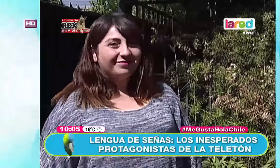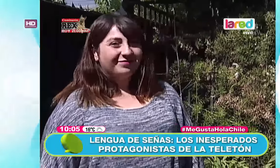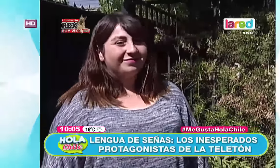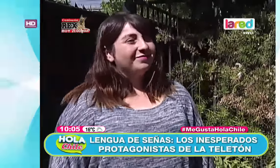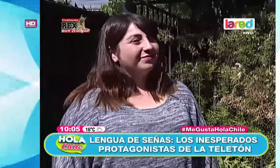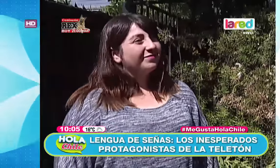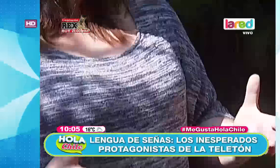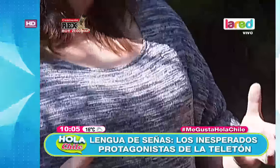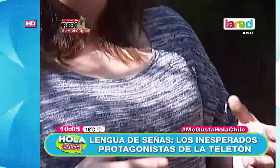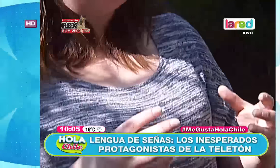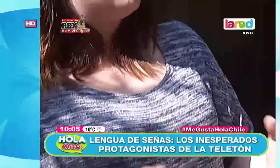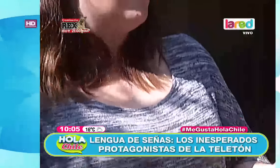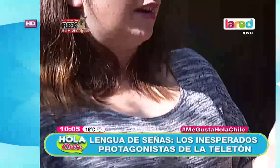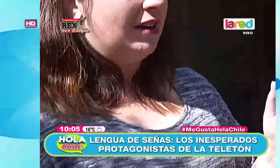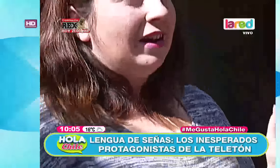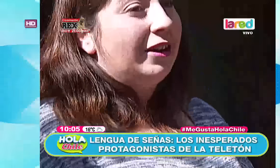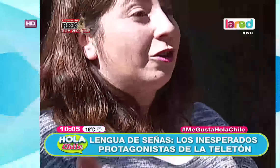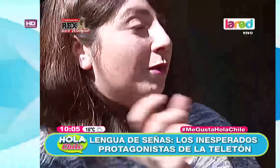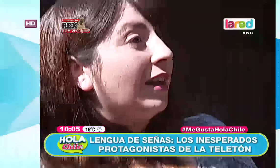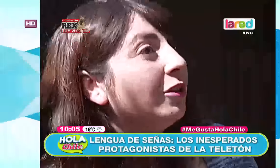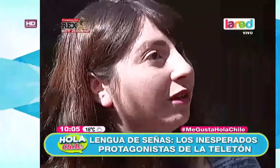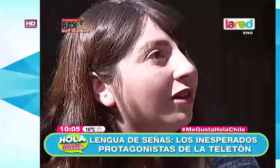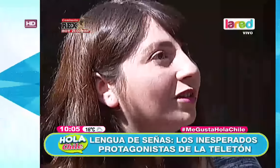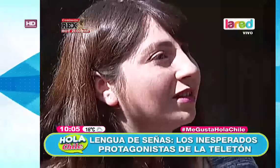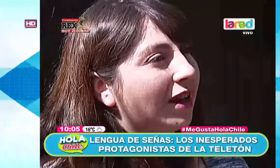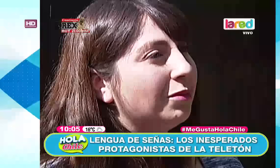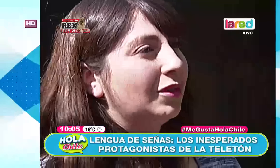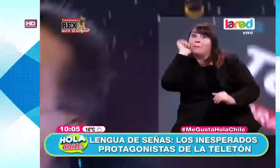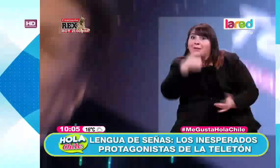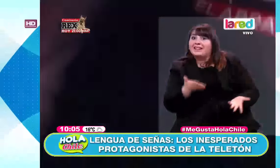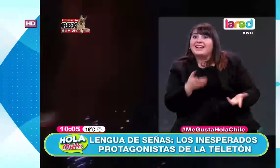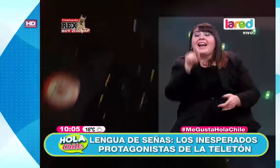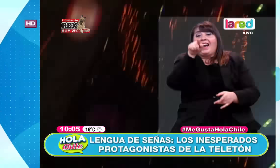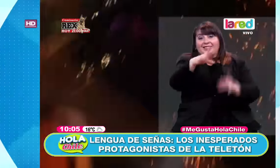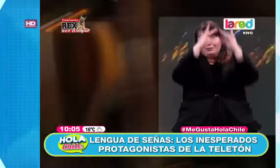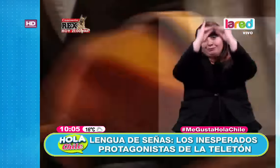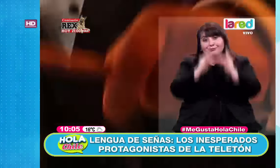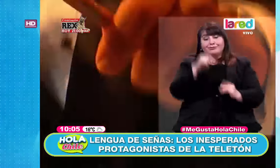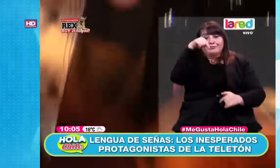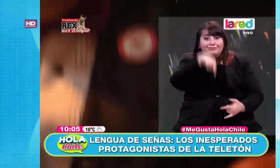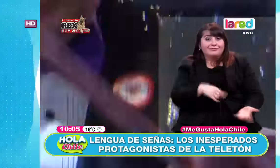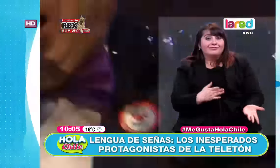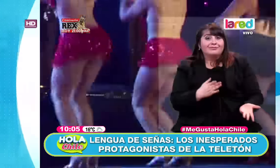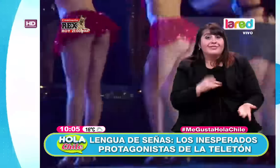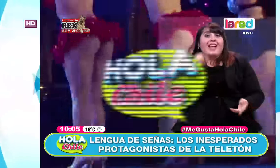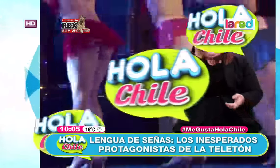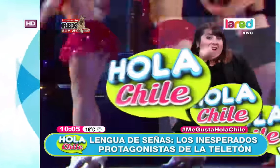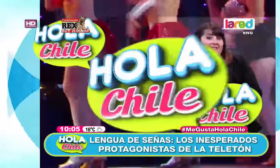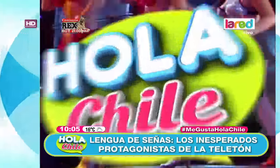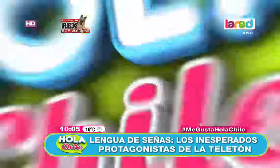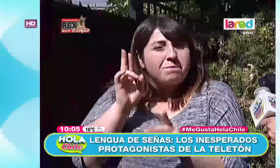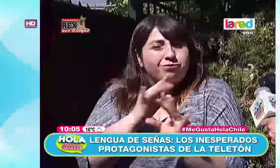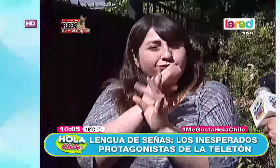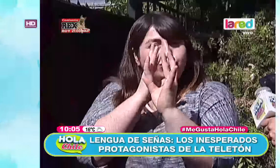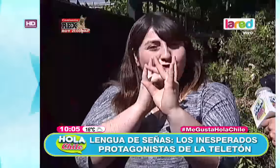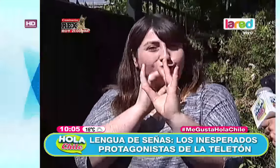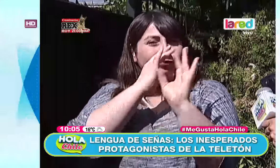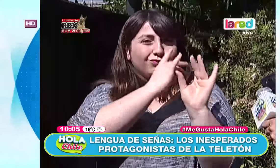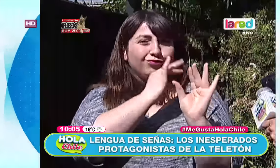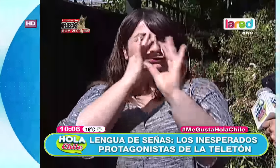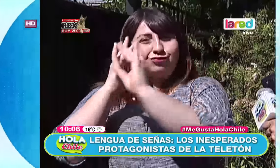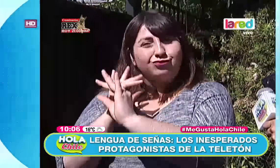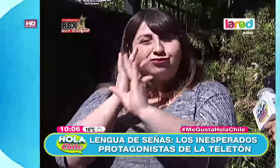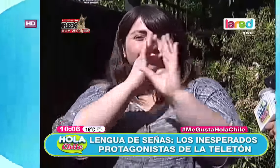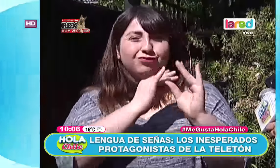Sin duda, fenomenal. Por lo mismo le suplicamos para que nos repitiera su performance de A ti te lo entierran hoy.